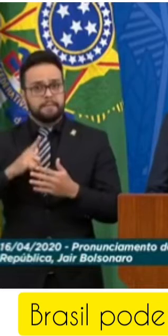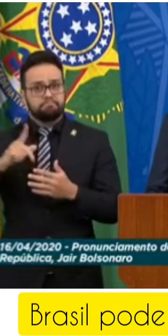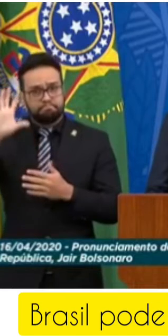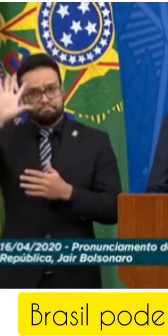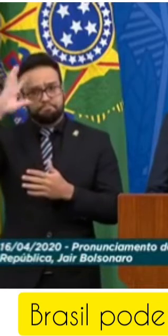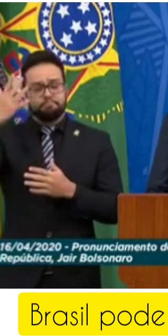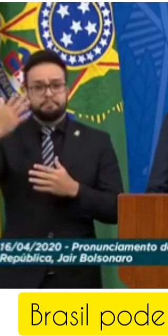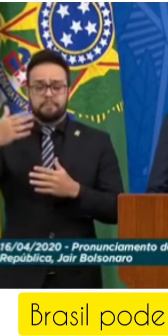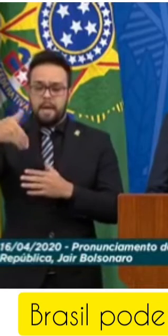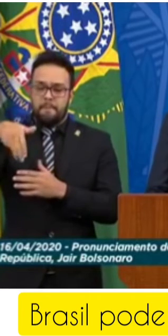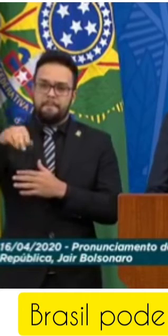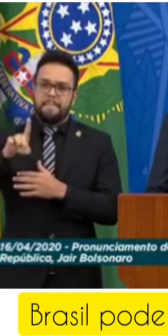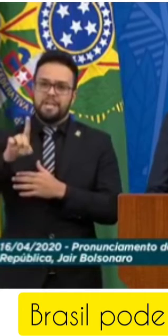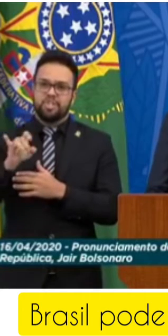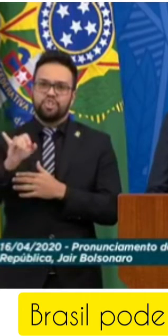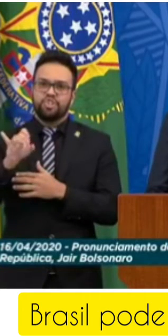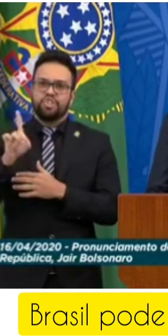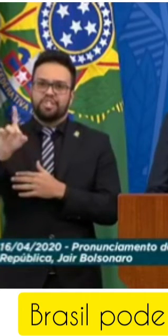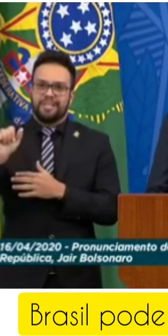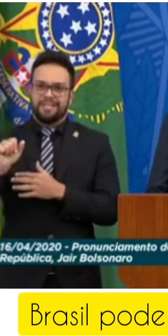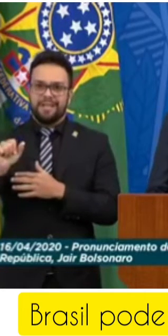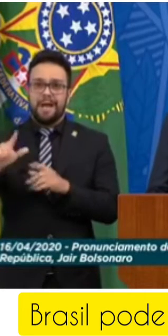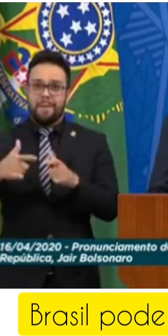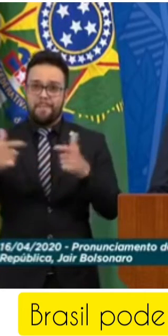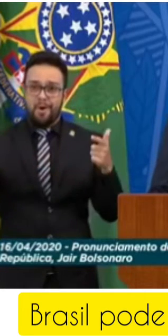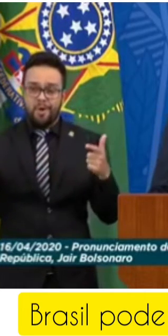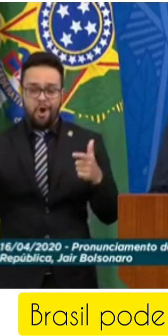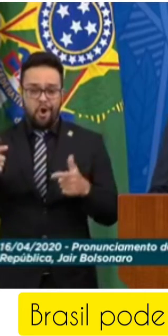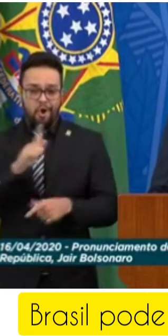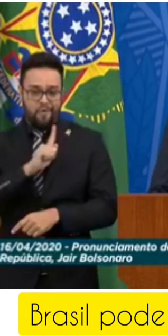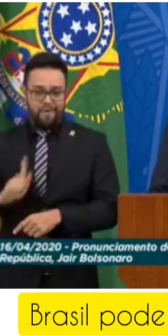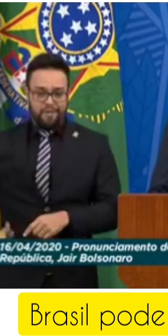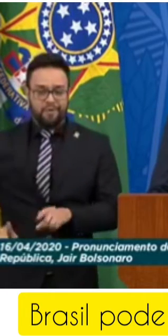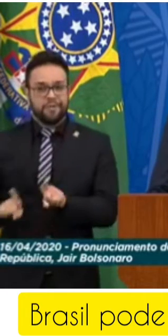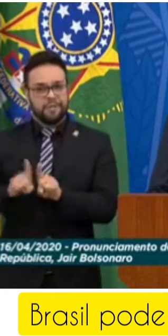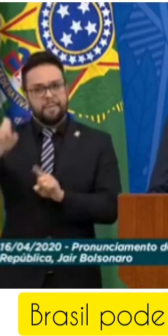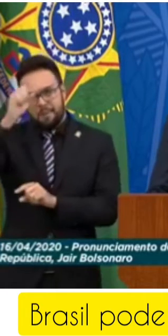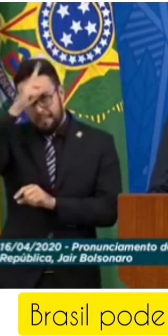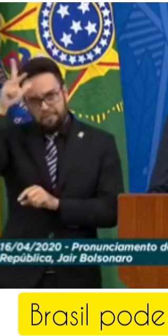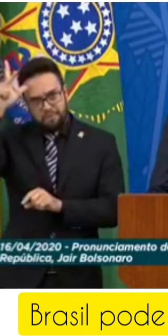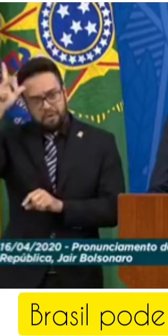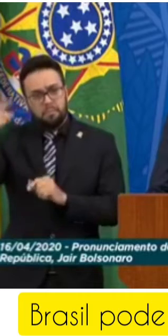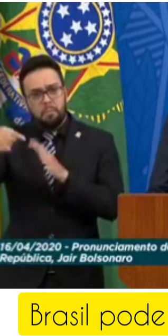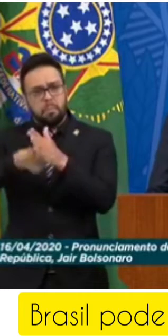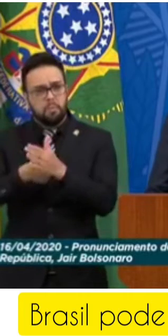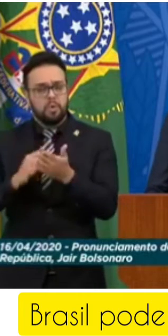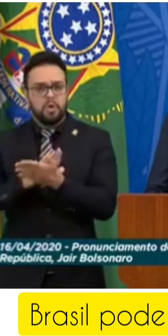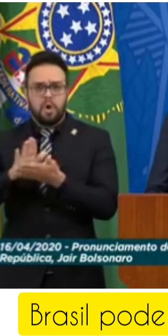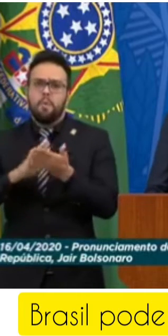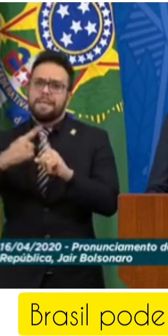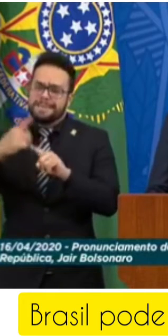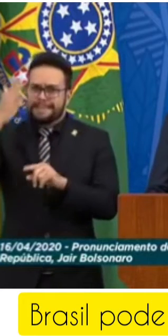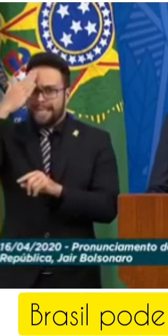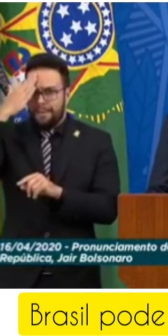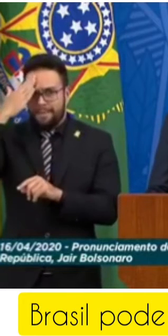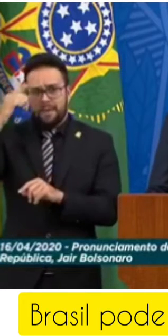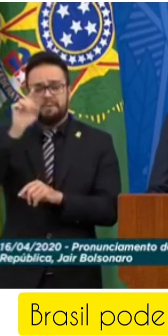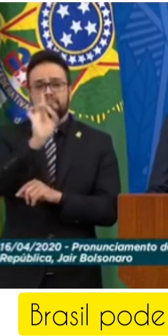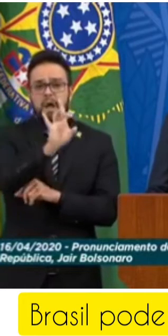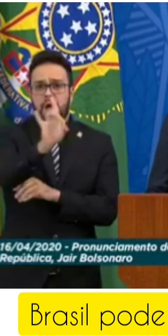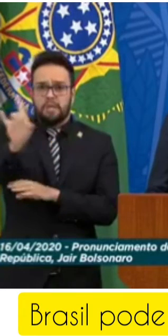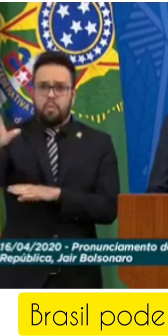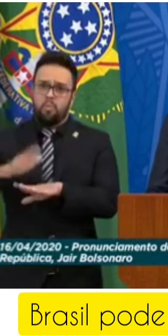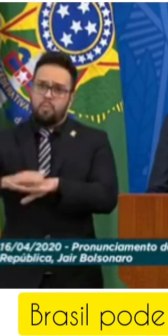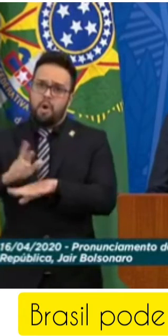por grande parte dos governadores e prefeitos. tenho certeza que eles sabiam o que estavam fazendo.